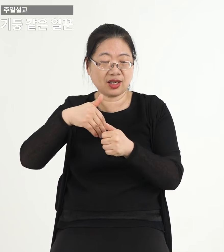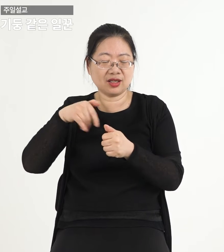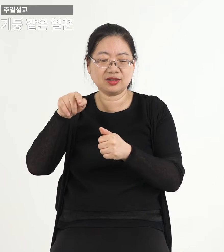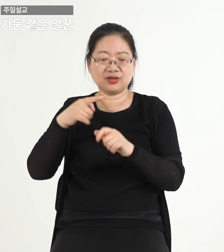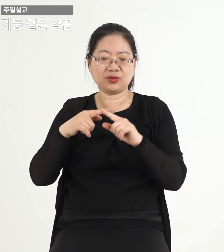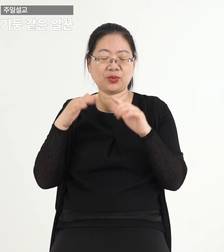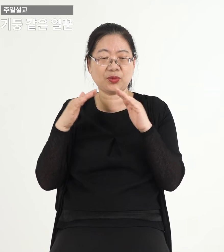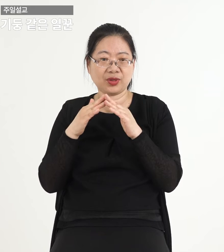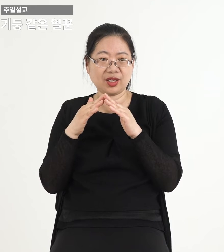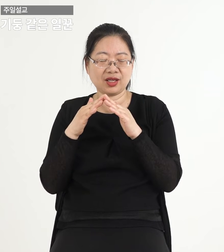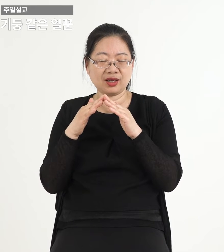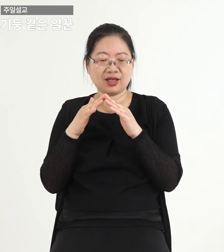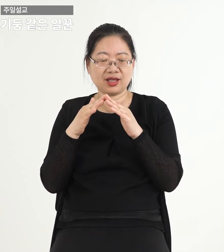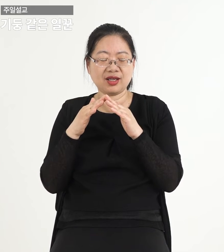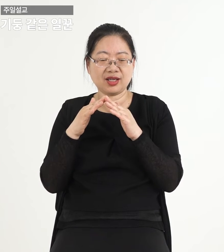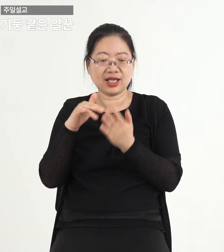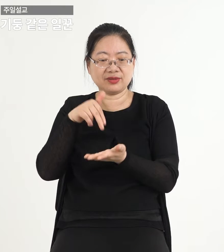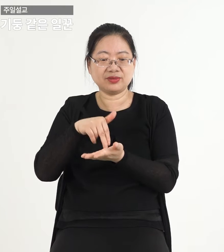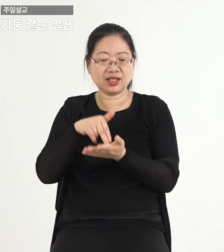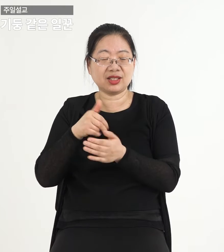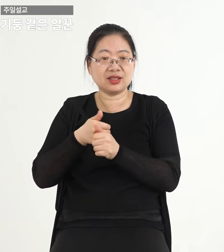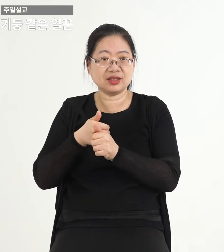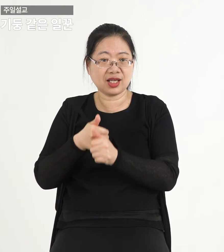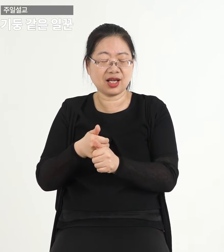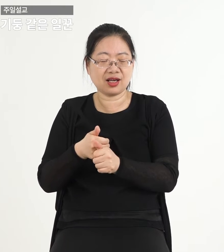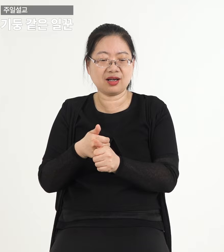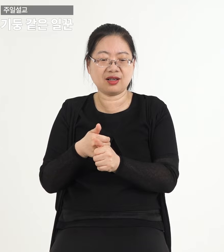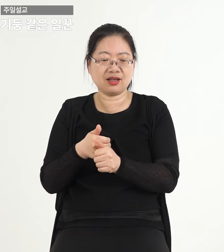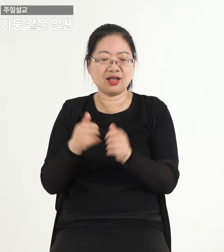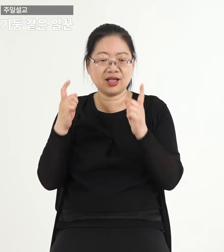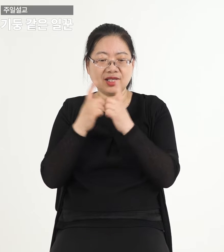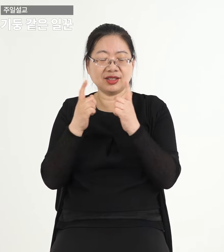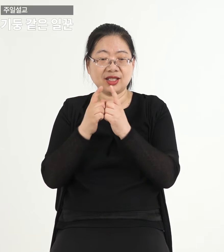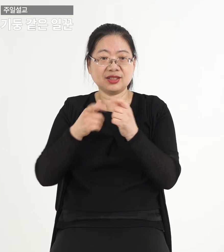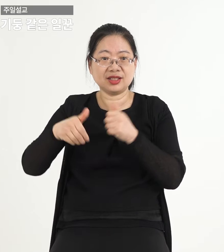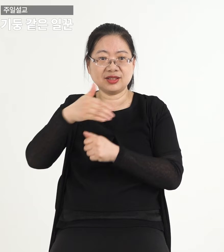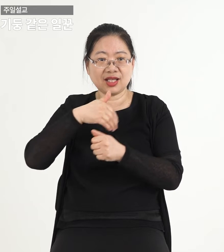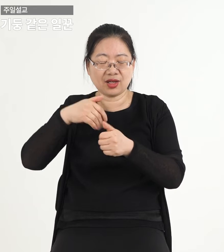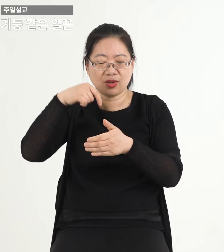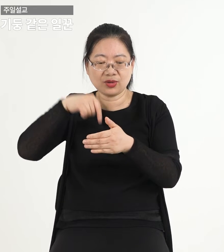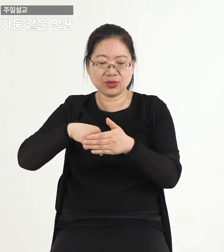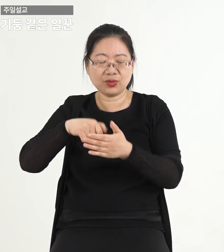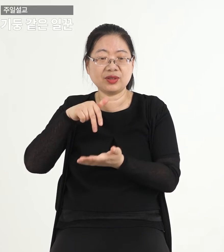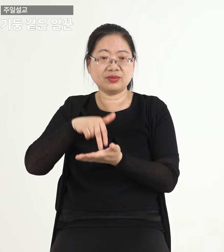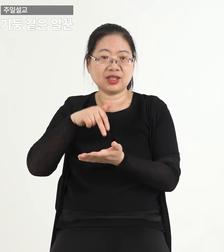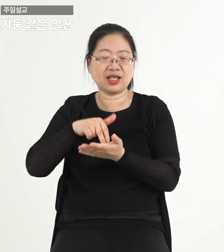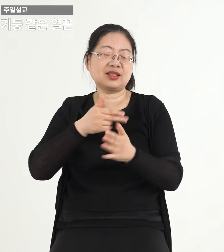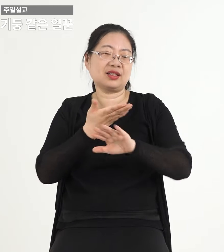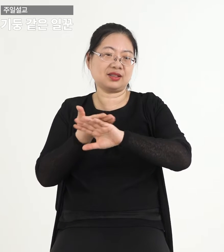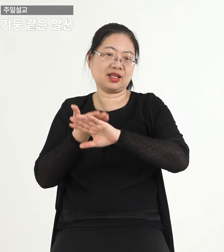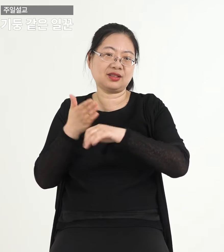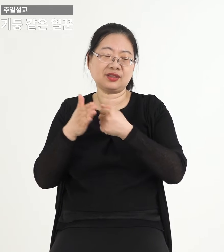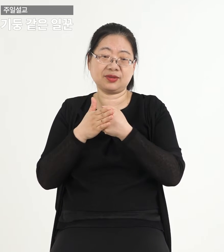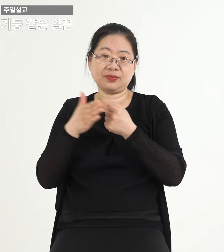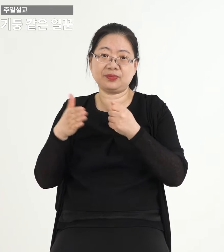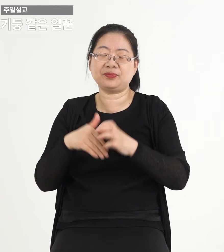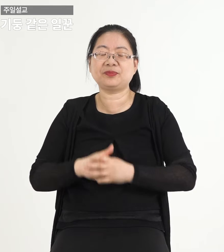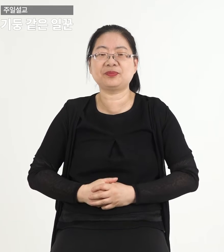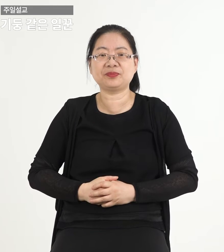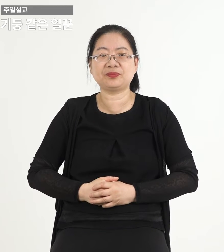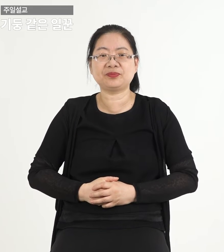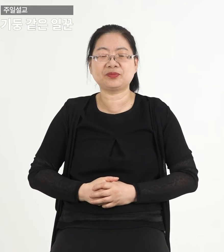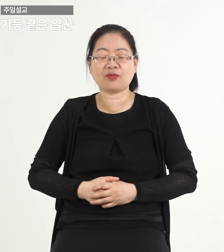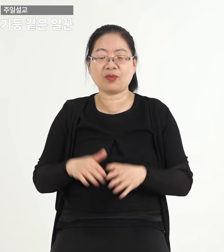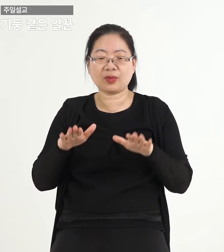그 교회의 맥락마다 처해 있는 형편과 속사정이 다 다르기 때문입니다.